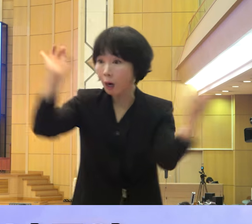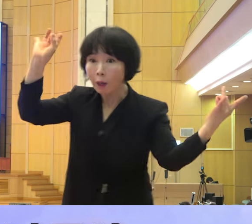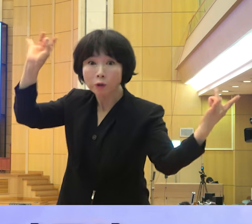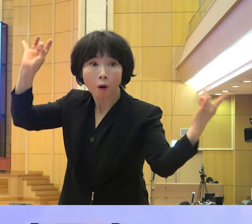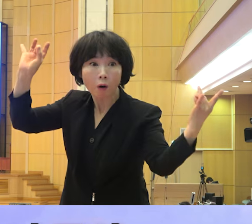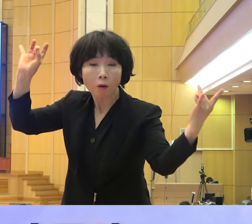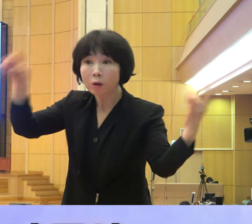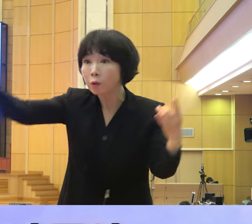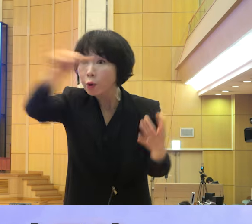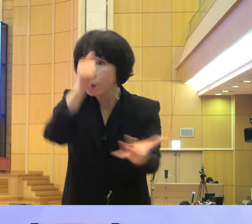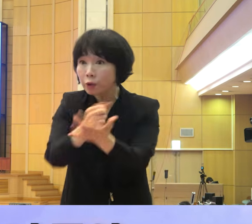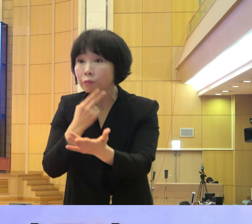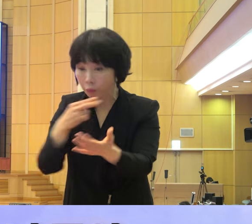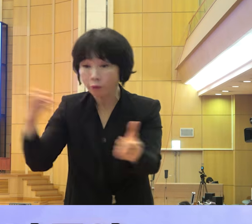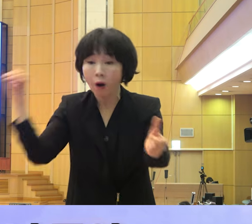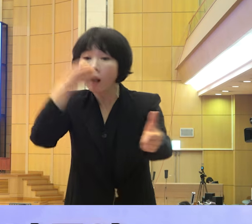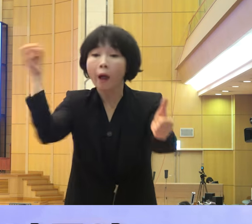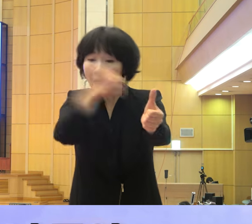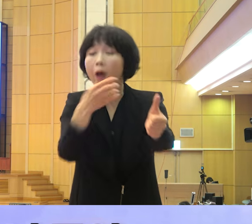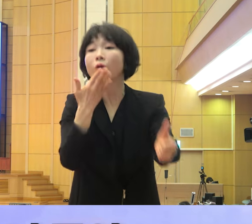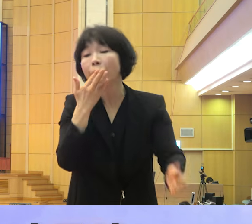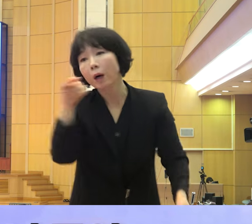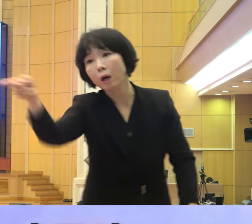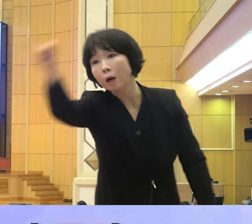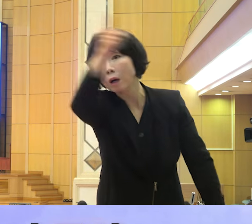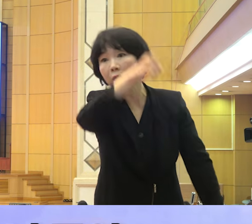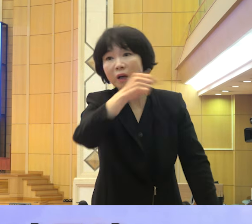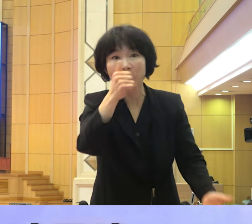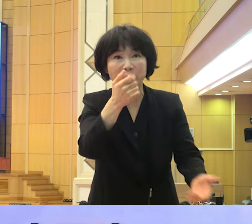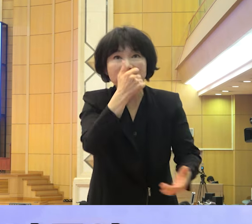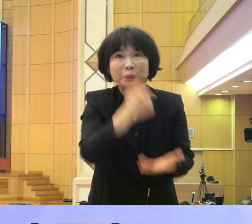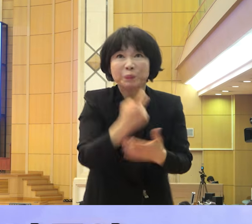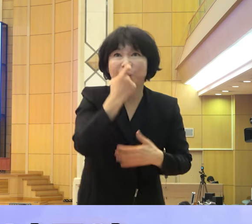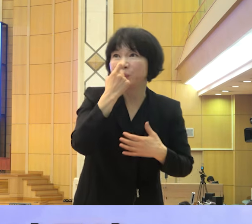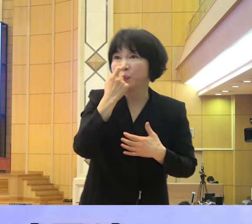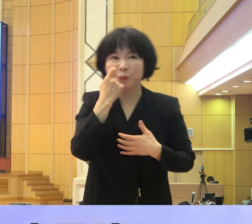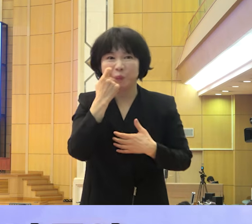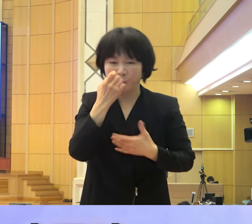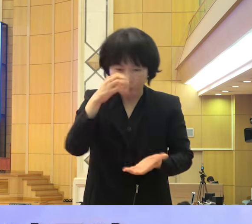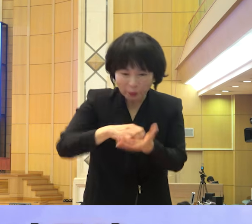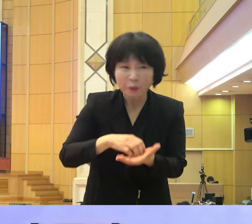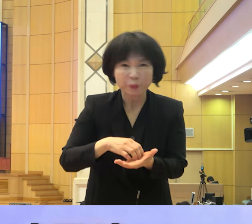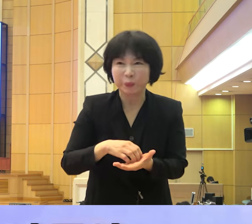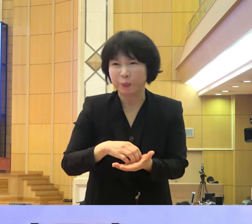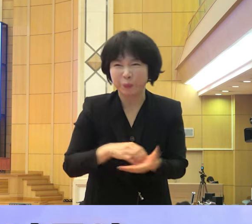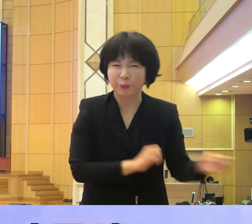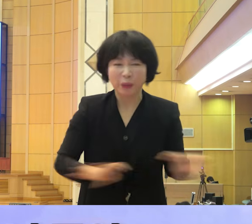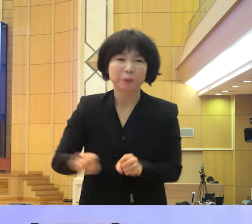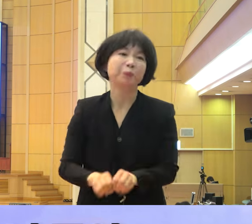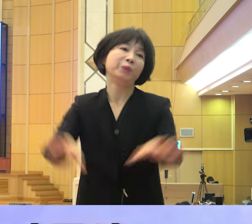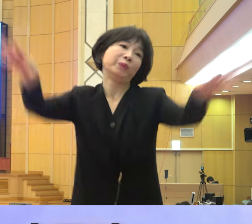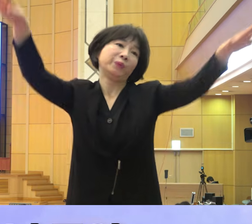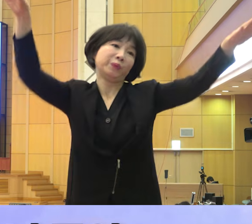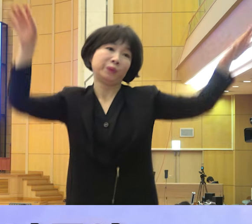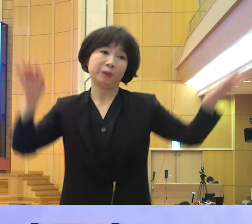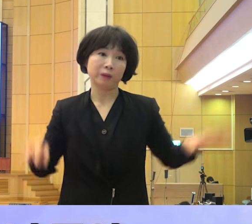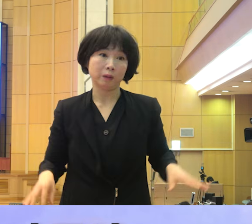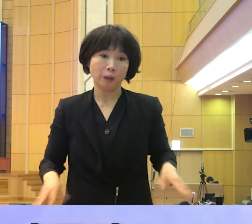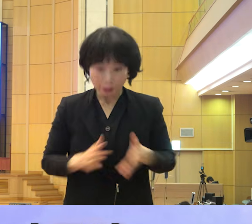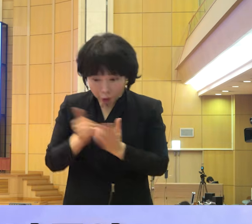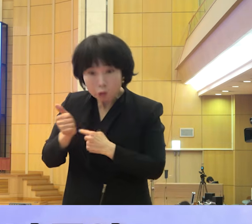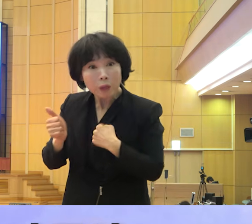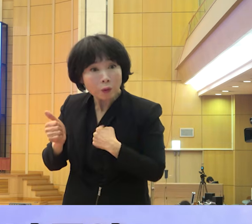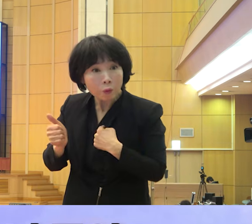정죄나 쌓고 뭐 제명이나 쌓고 맨날 2단 3단 쌓고, 이 문제가 이게 많단